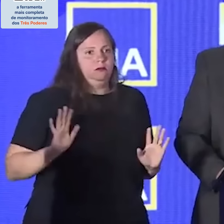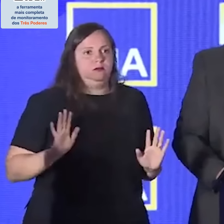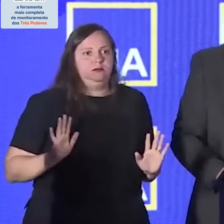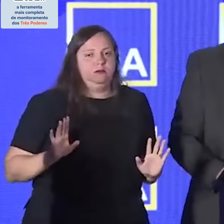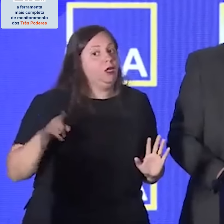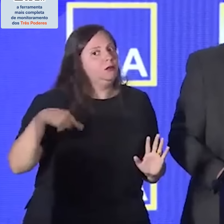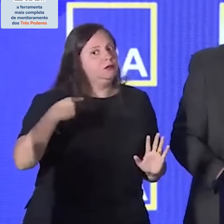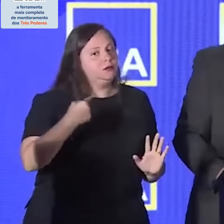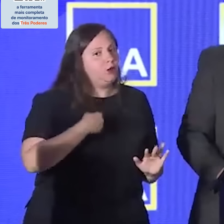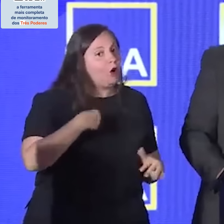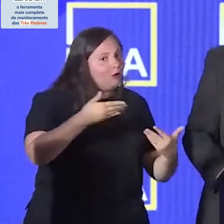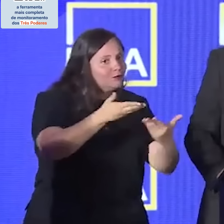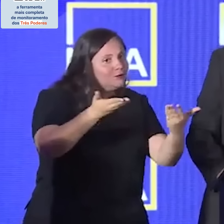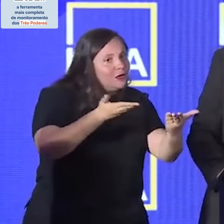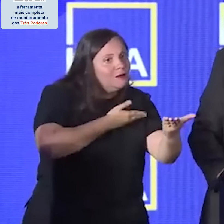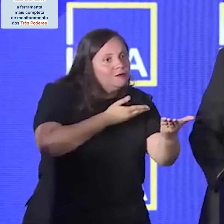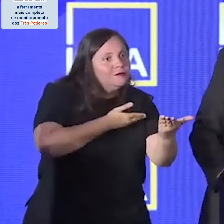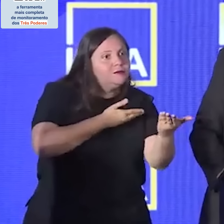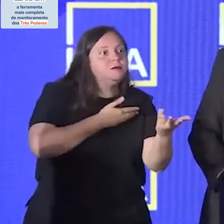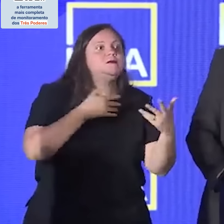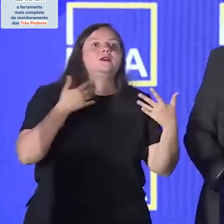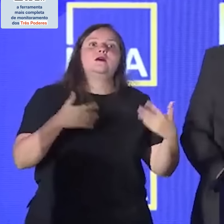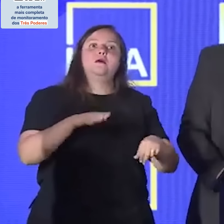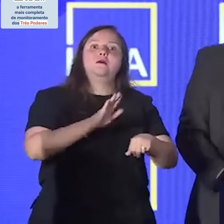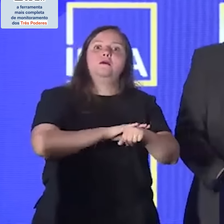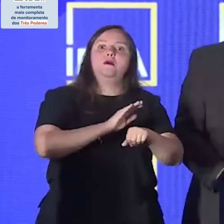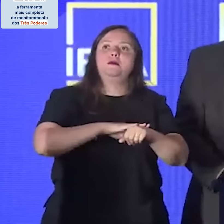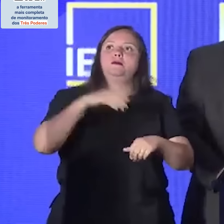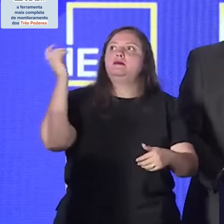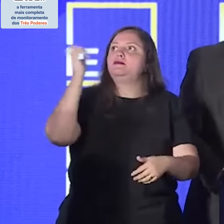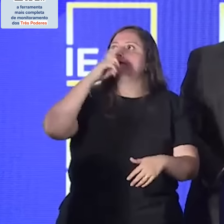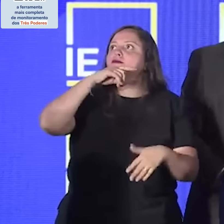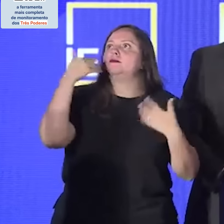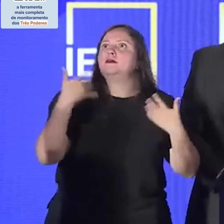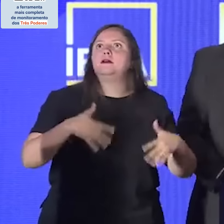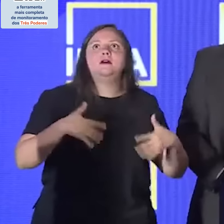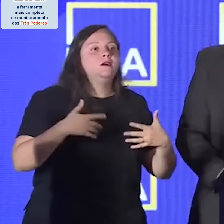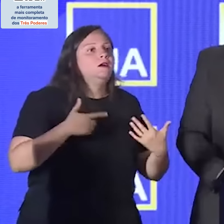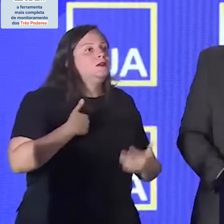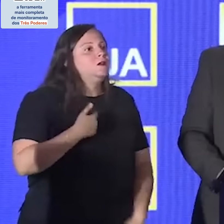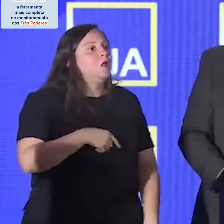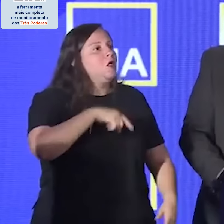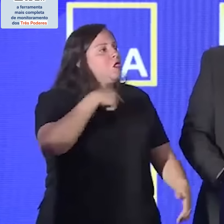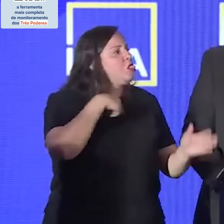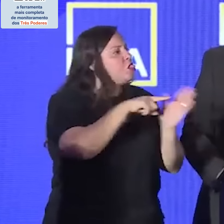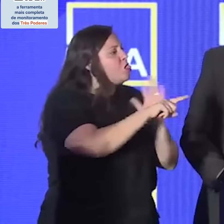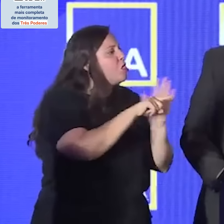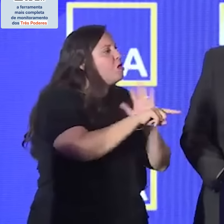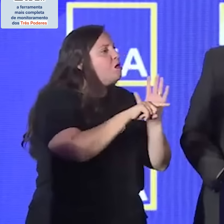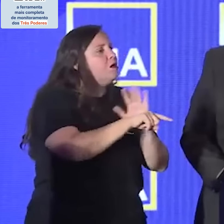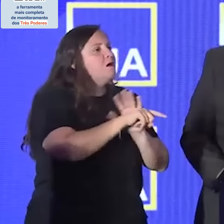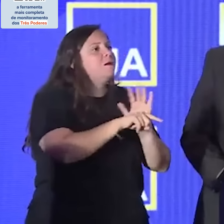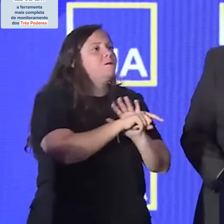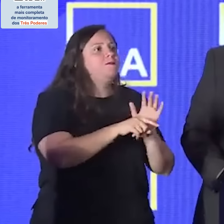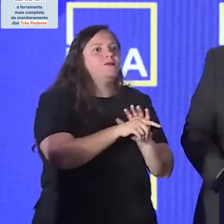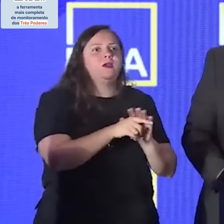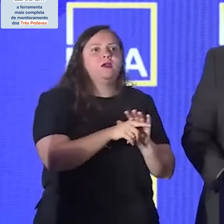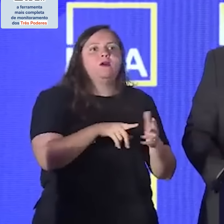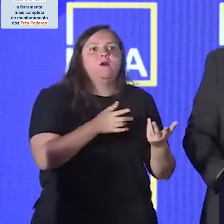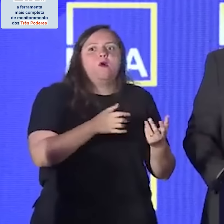queridos colegas que aqui estão diante da inusitada situação em que se questiona o exercício de ofício do Poder de